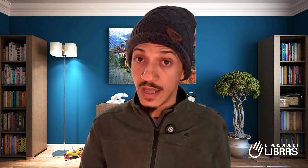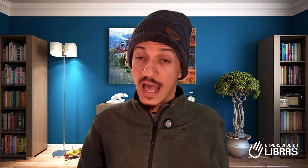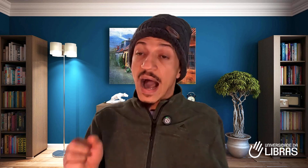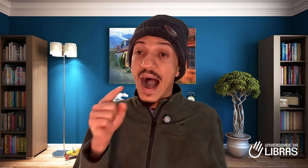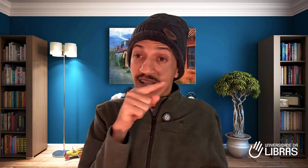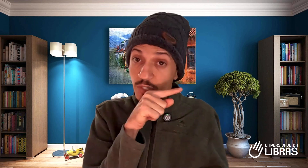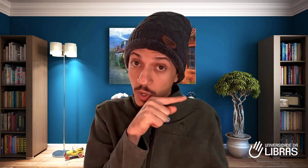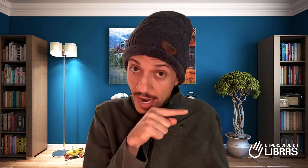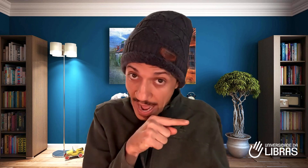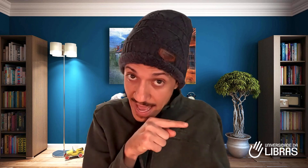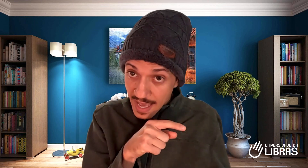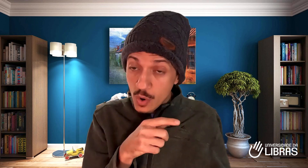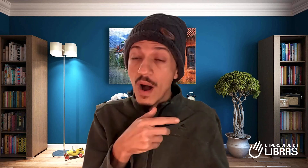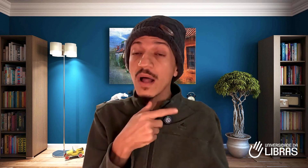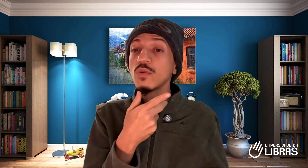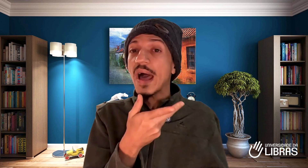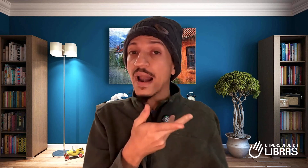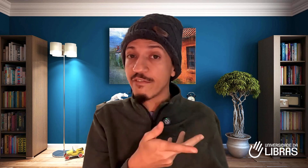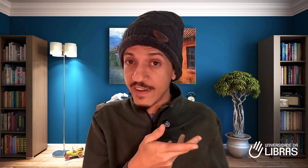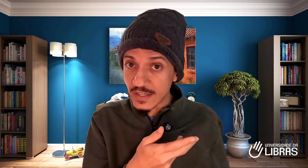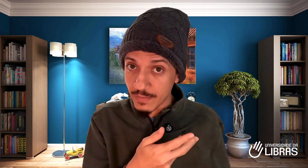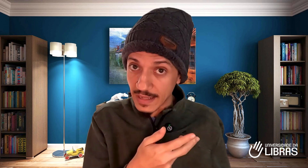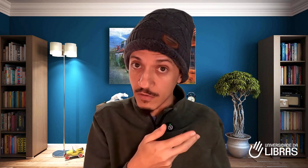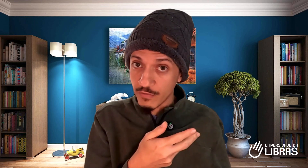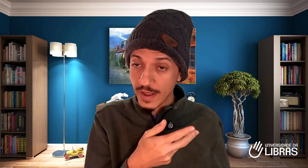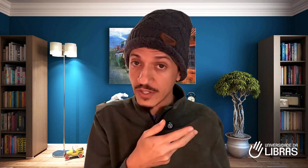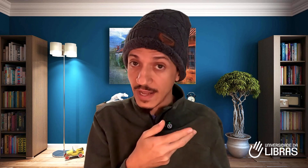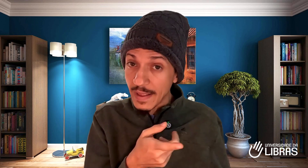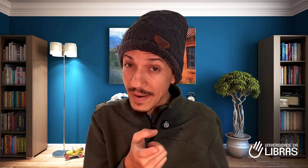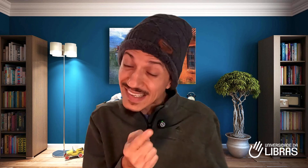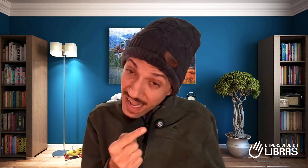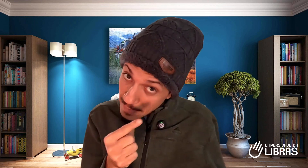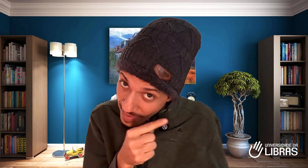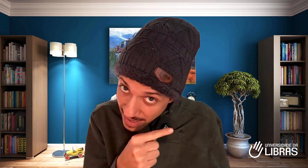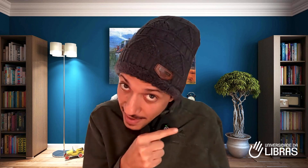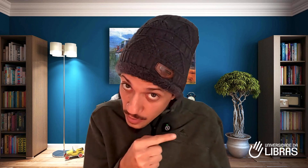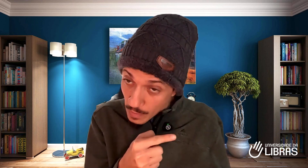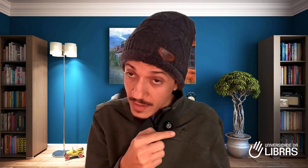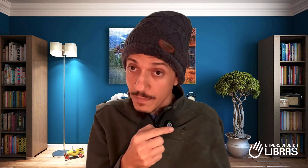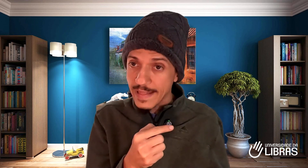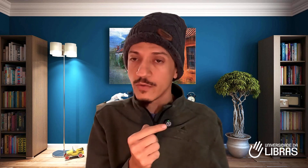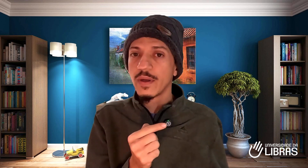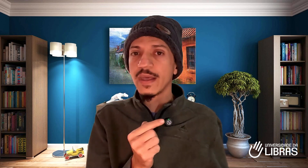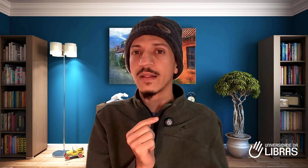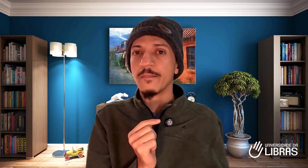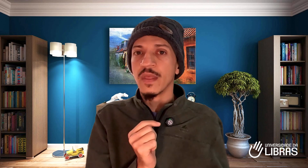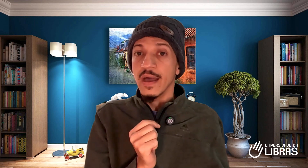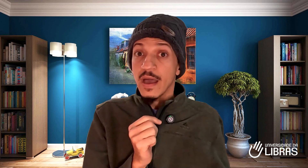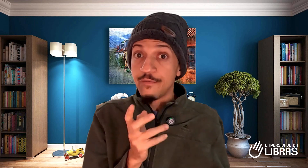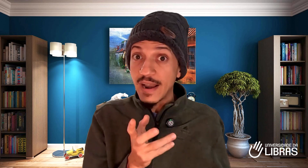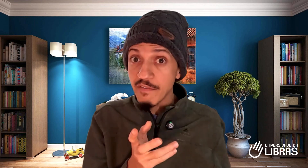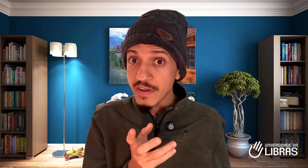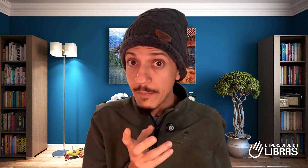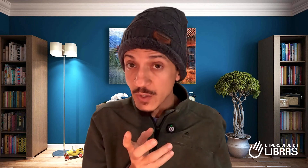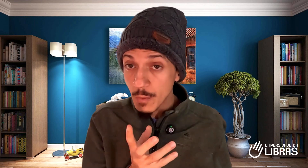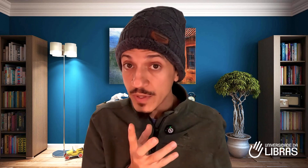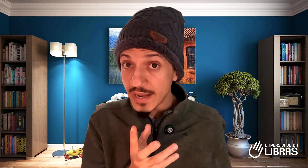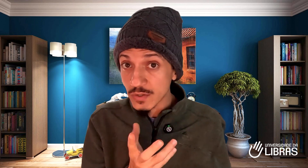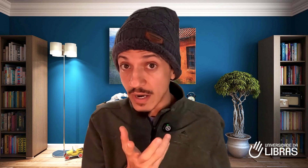A Soraya, quando ela fez o método Fluente em Libras, lá na primeira turma do método ainda, eu falava que a pessoa poderia se tornar fluente